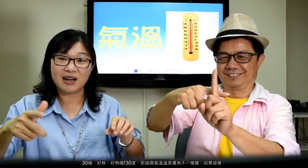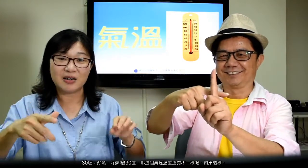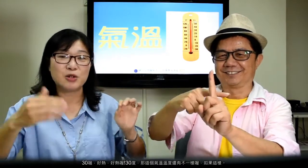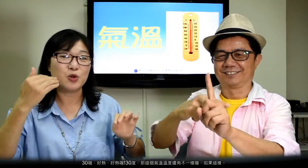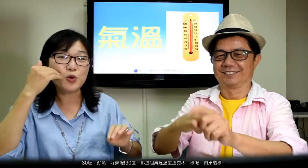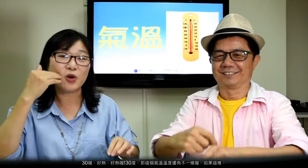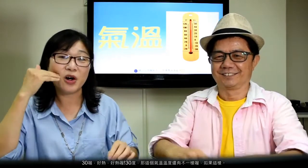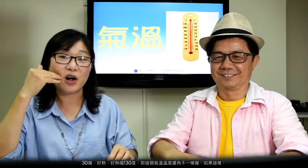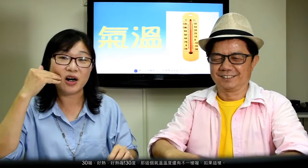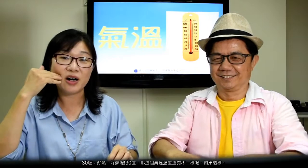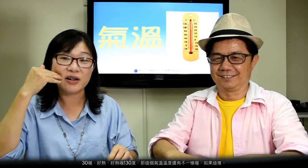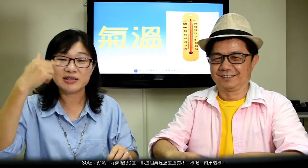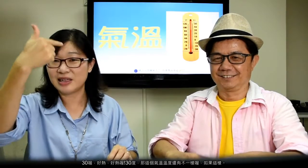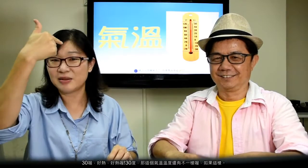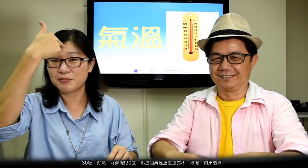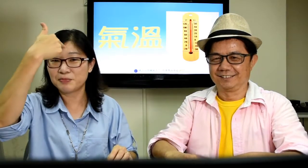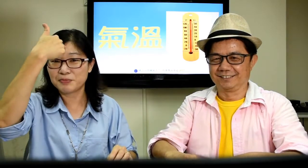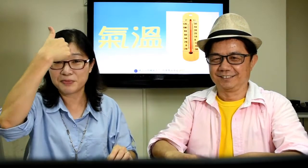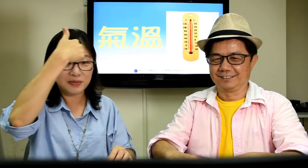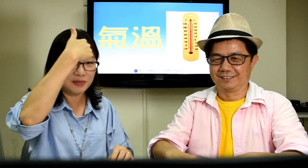哦。如果这样。